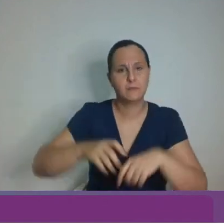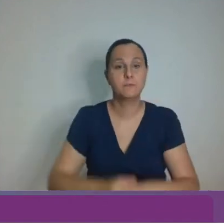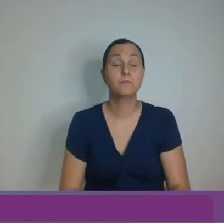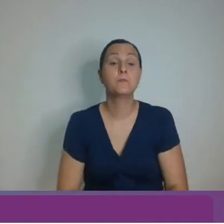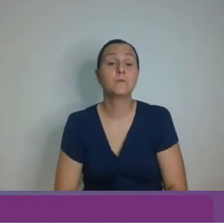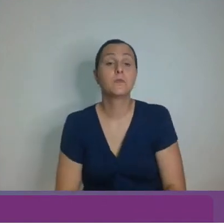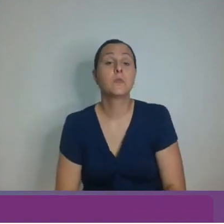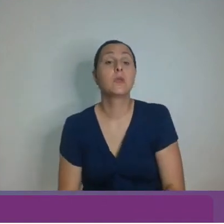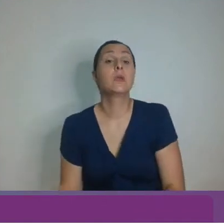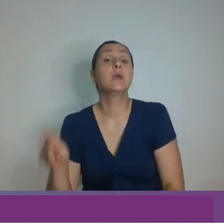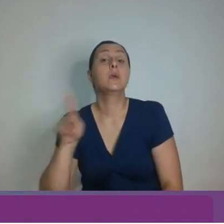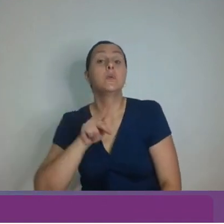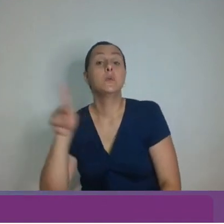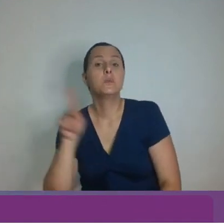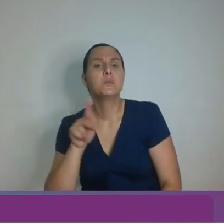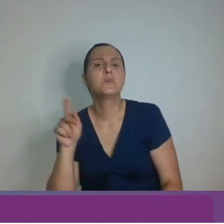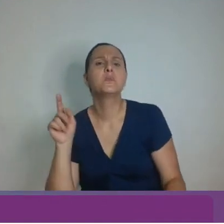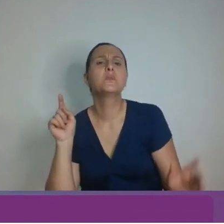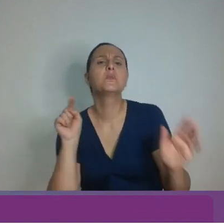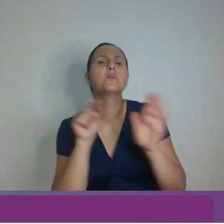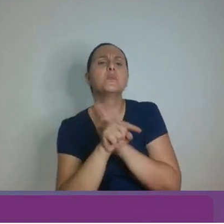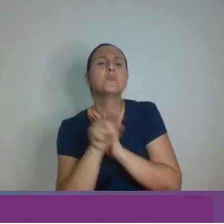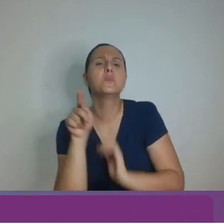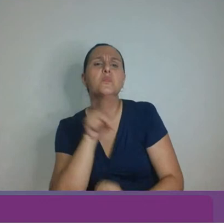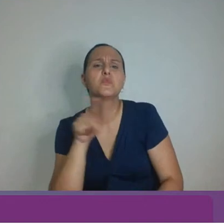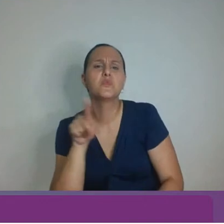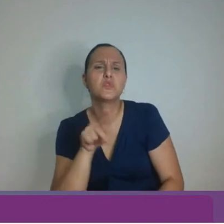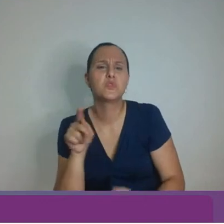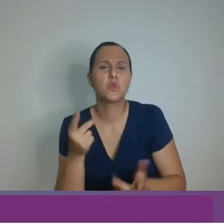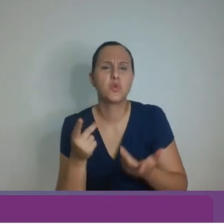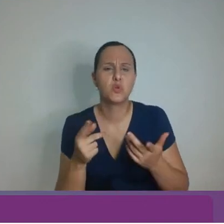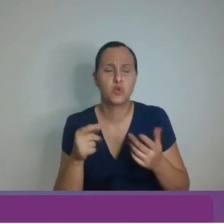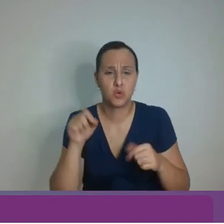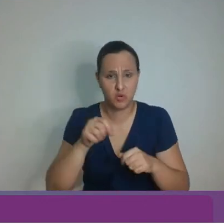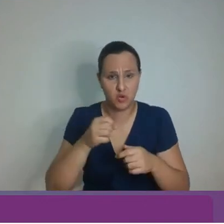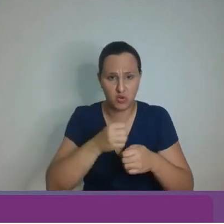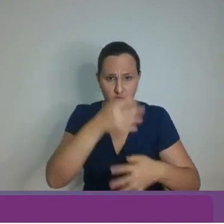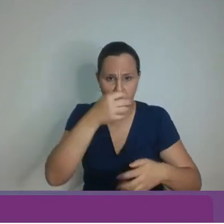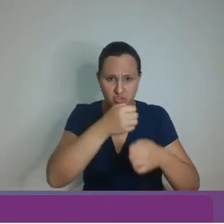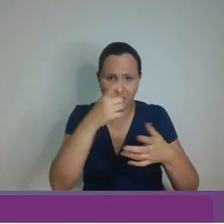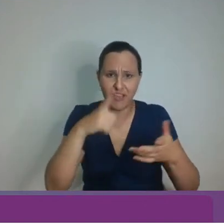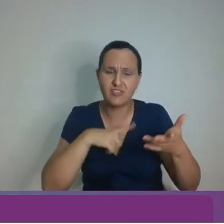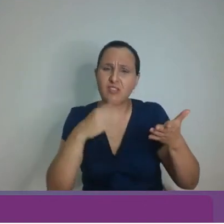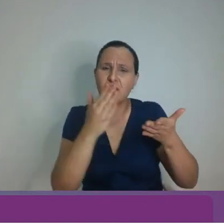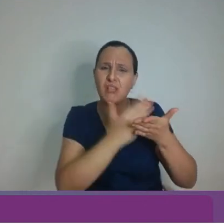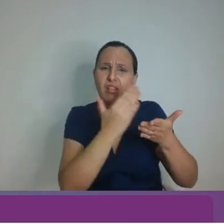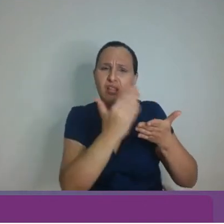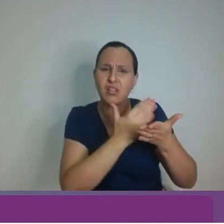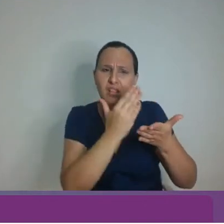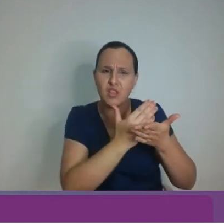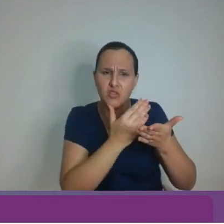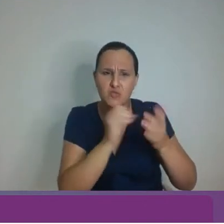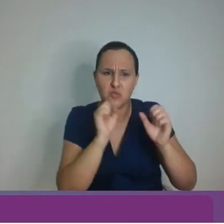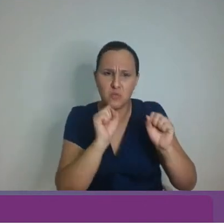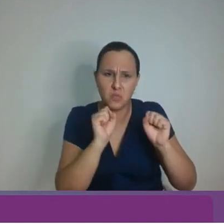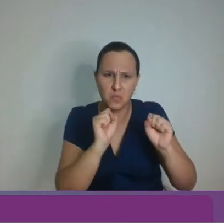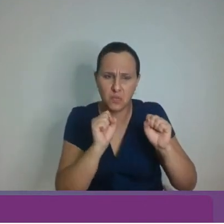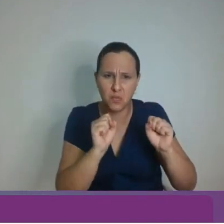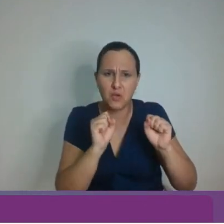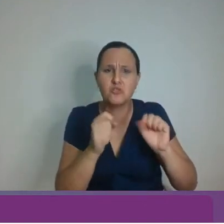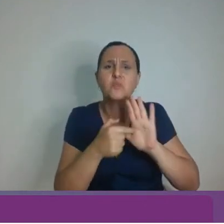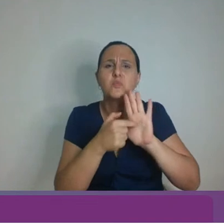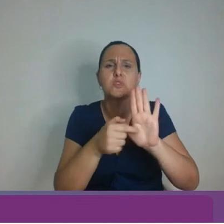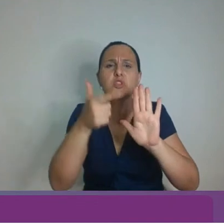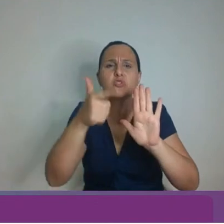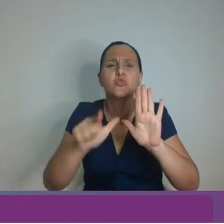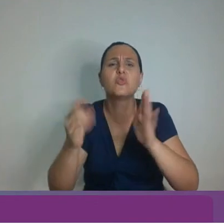referências todas na descrição do vídeo, tá, pessoal? Fica tranquilo com isso. Mas esse livro aqui, pessoal, vocês não encontram ele mais para comprar, tá? Ele não tem